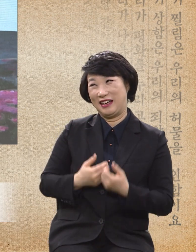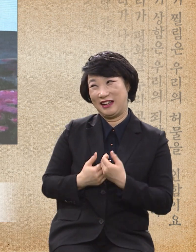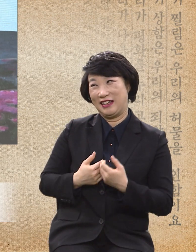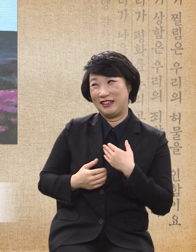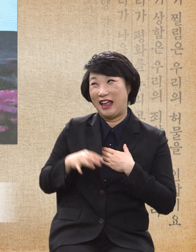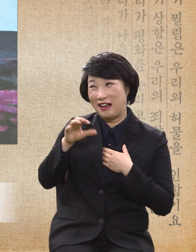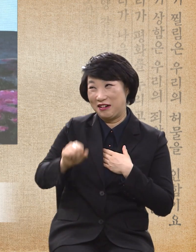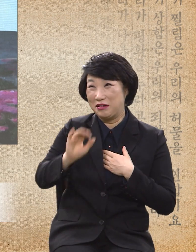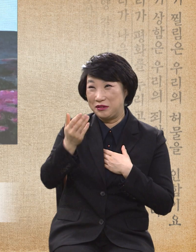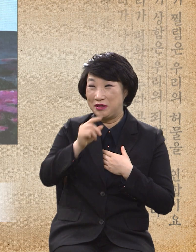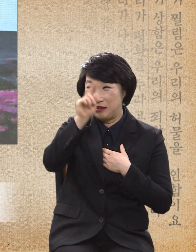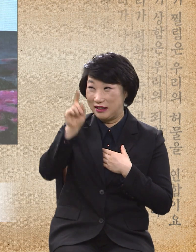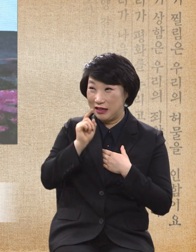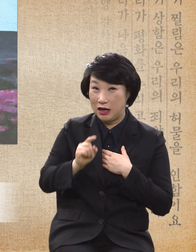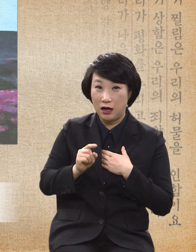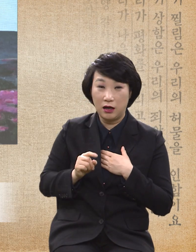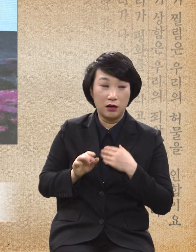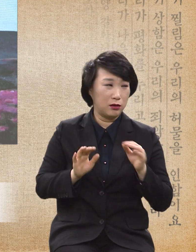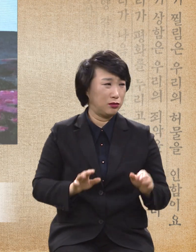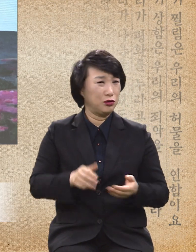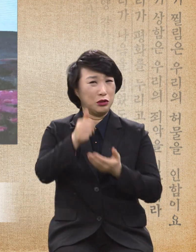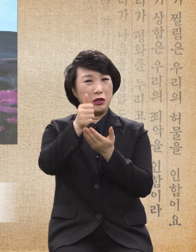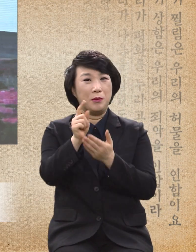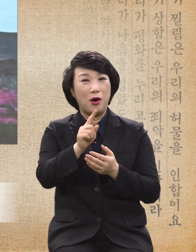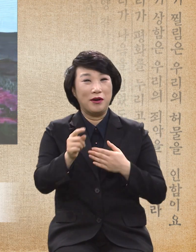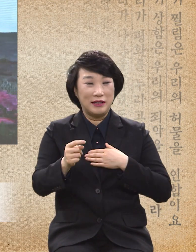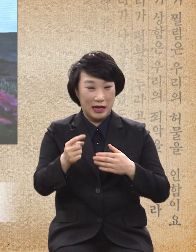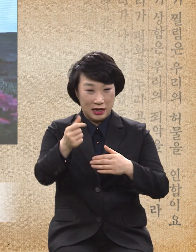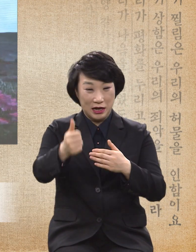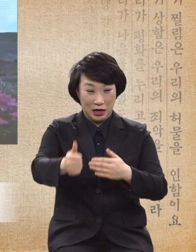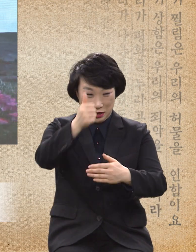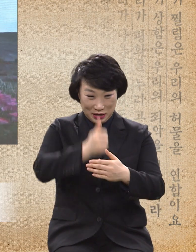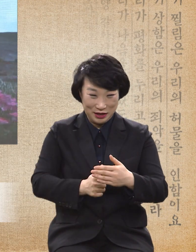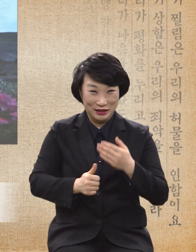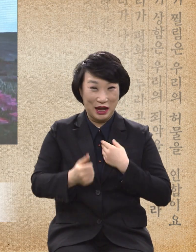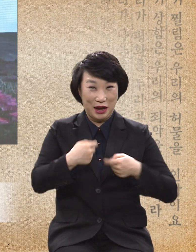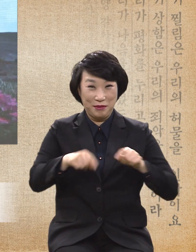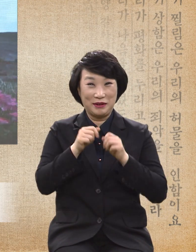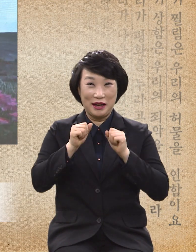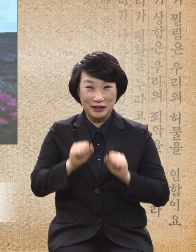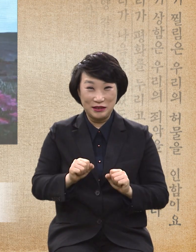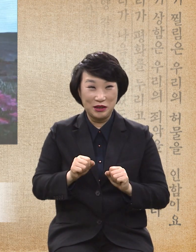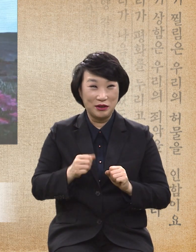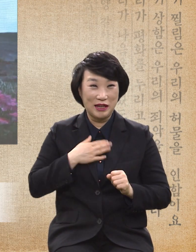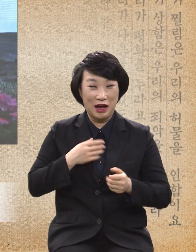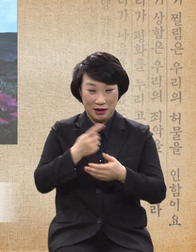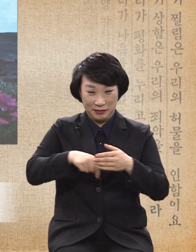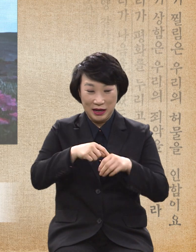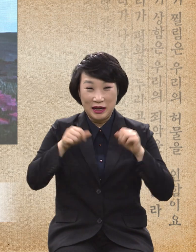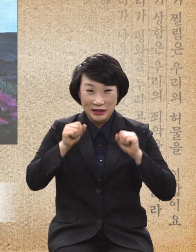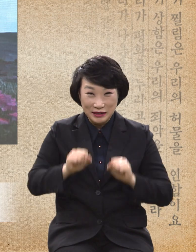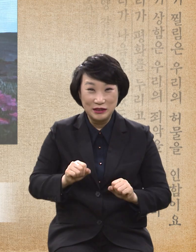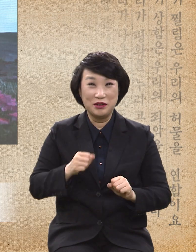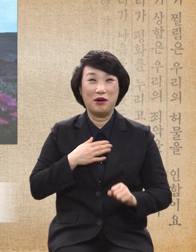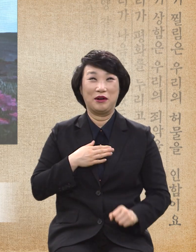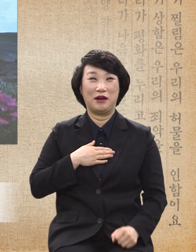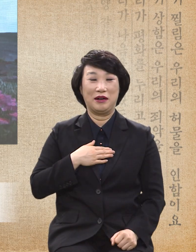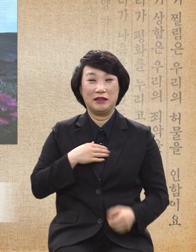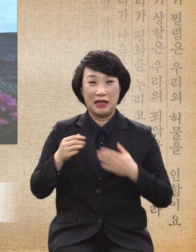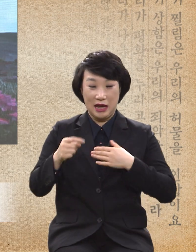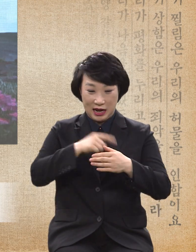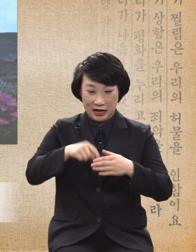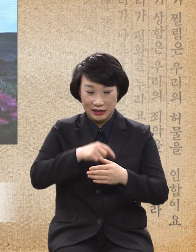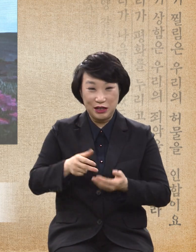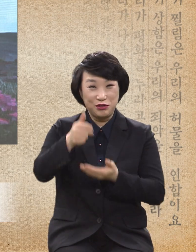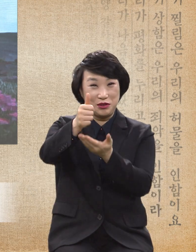내 몫이 되겠어. 근데 주님은 내 안에 계시대. 내 안에 계시대. 내